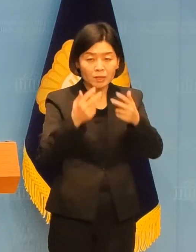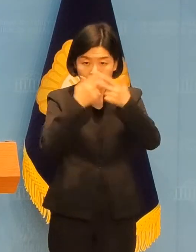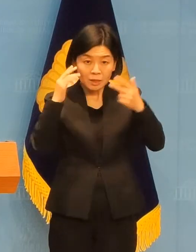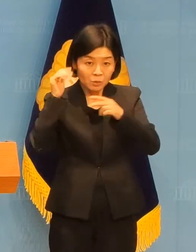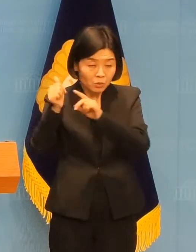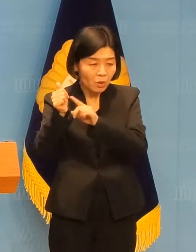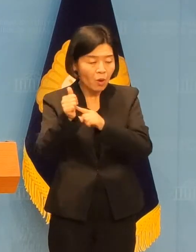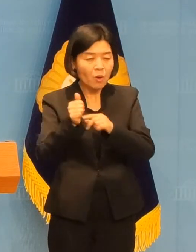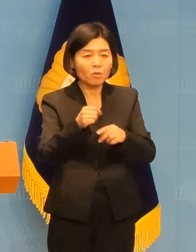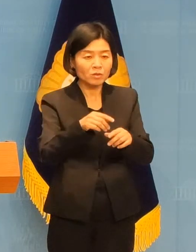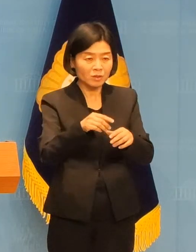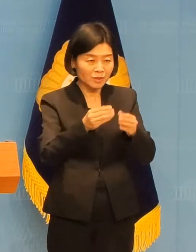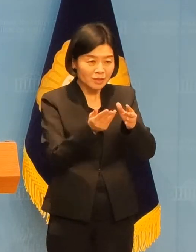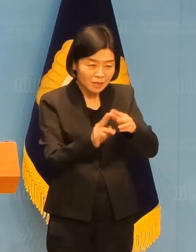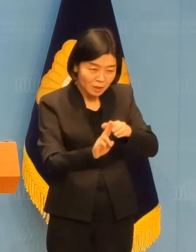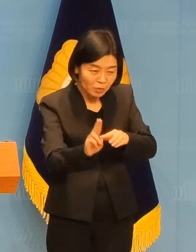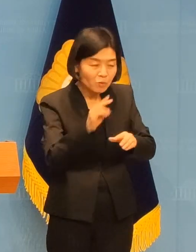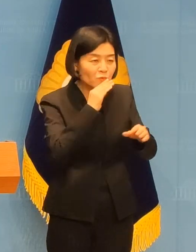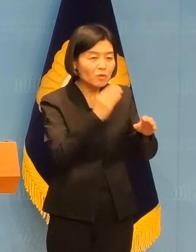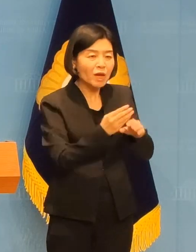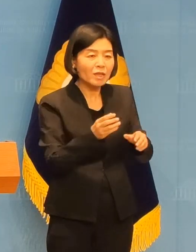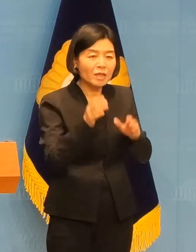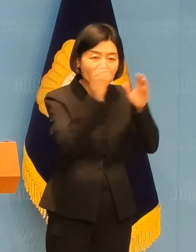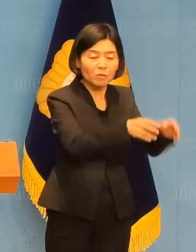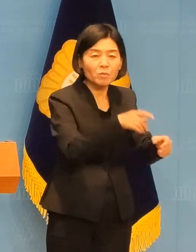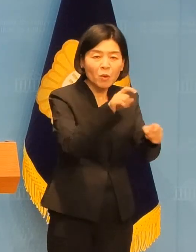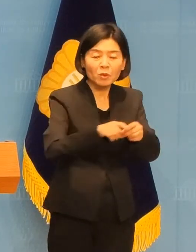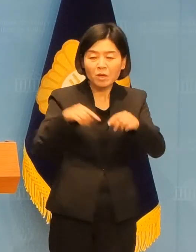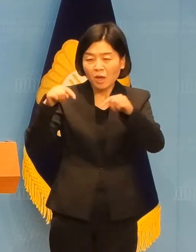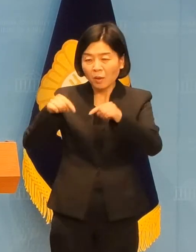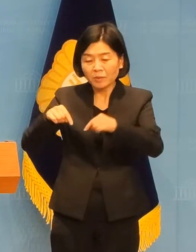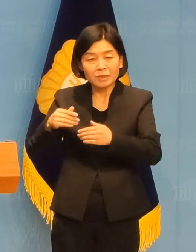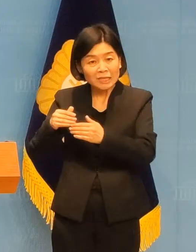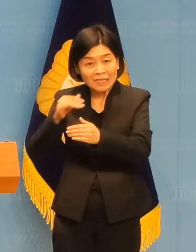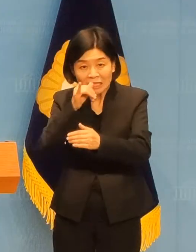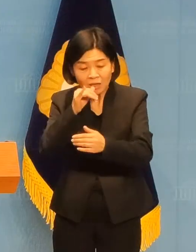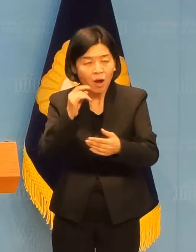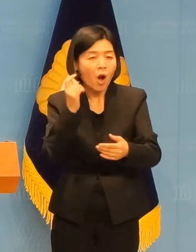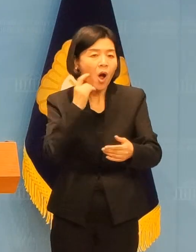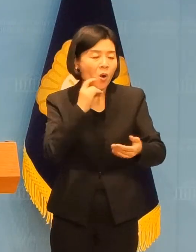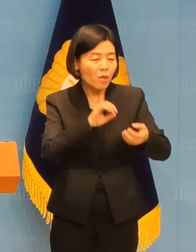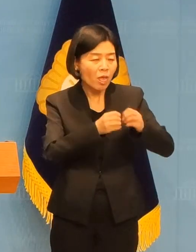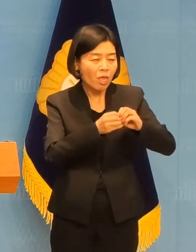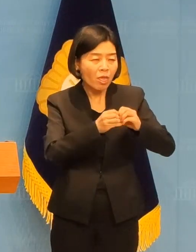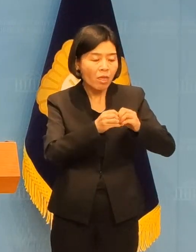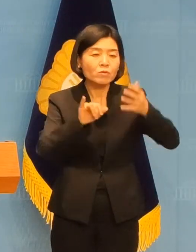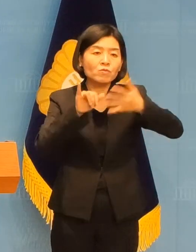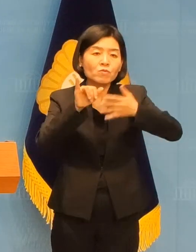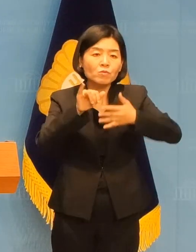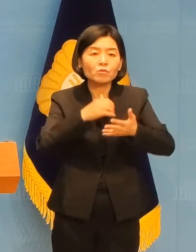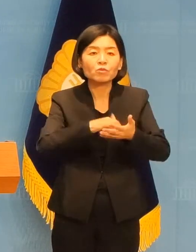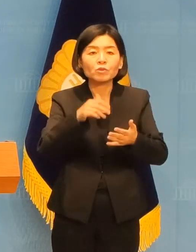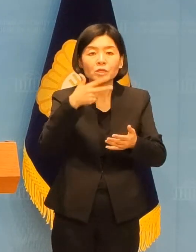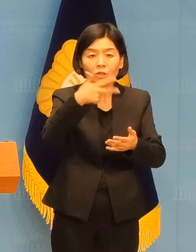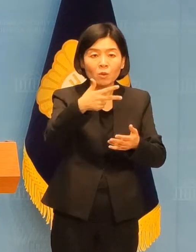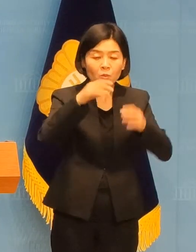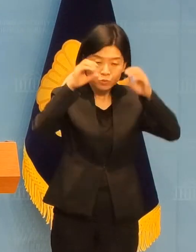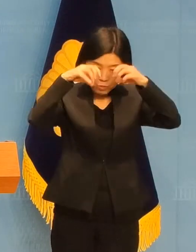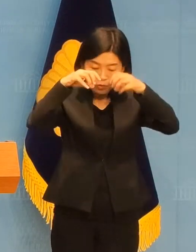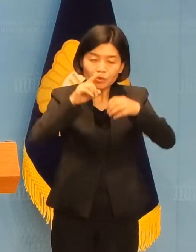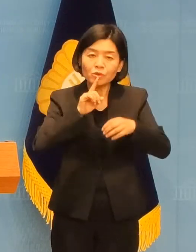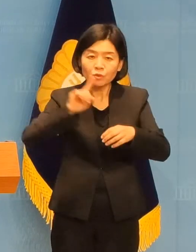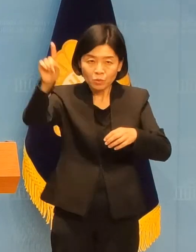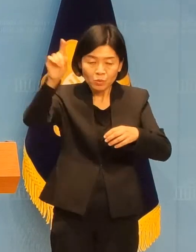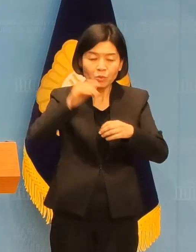위해 협상을 한 것처럼 주장하는 등 허위 사실을 유포하고 있는 유튜브 영상을 포함하여 총 7건을 구글에 신고